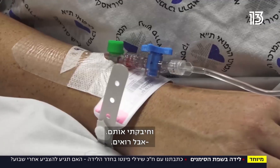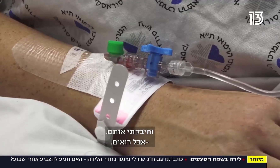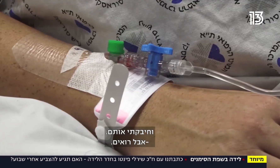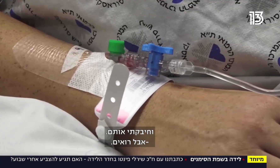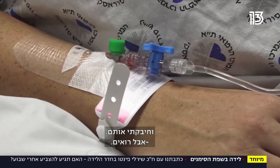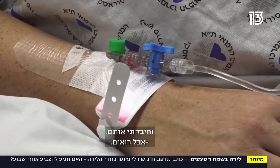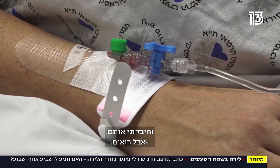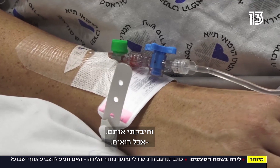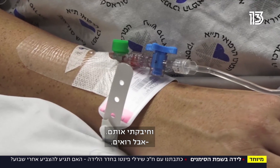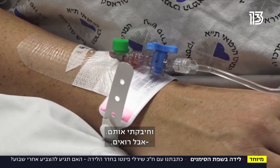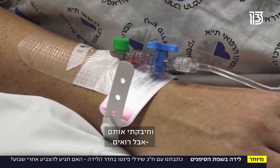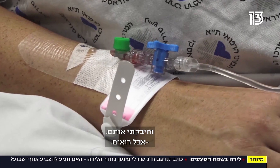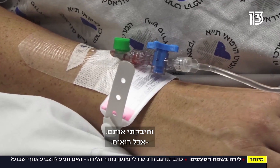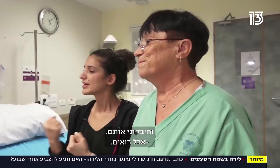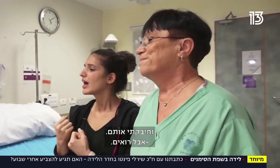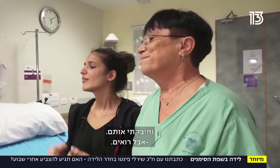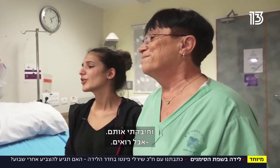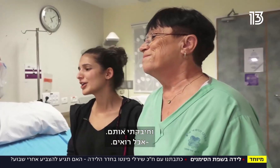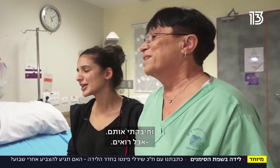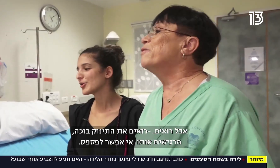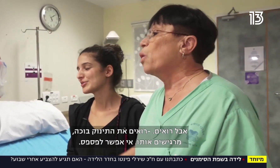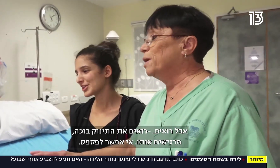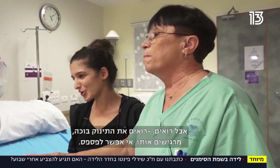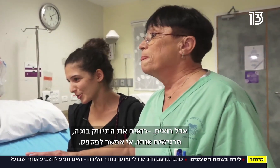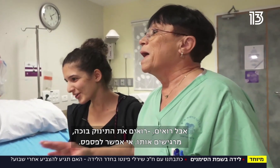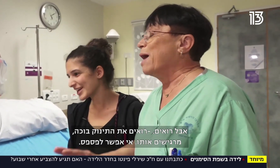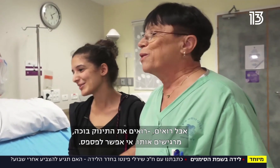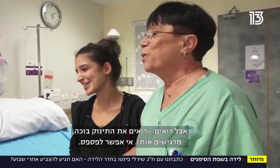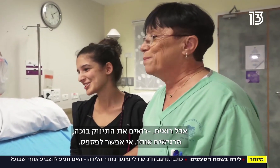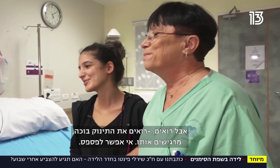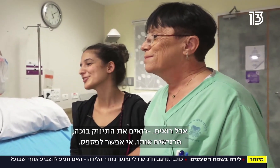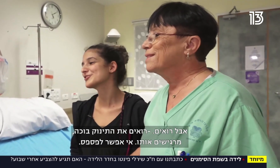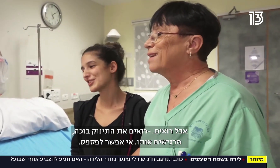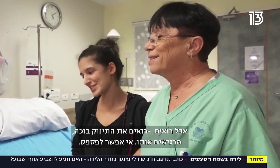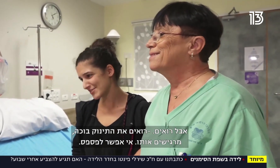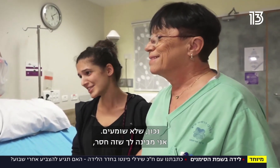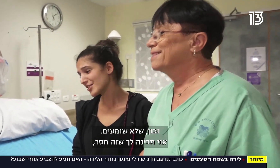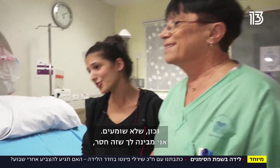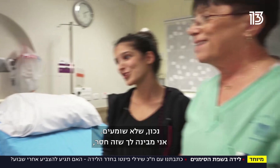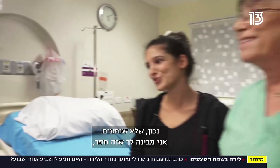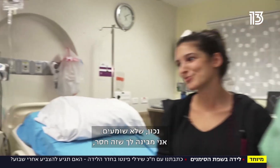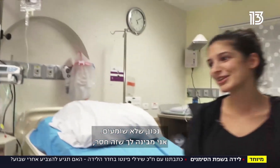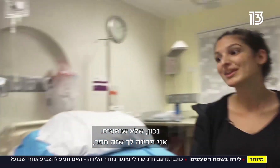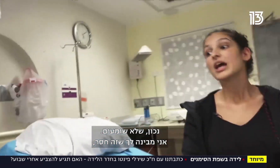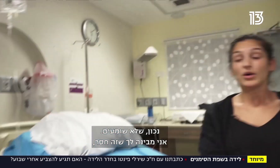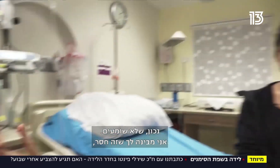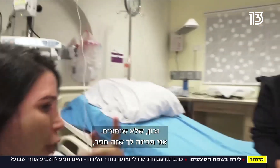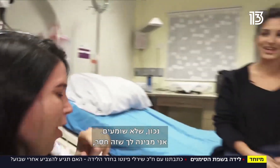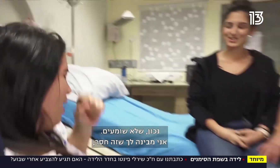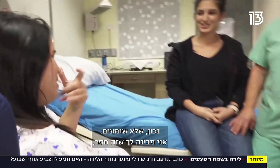כאילו, וחיבקתי אותם. אבל רואים, רואים את התינוק בוכה, מרגישים אותו, אי אפשר לפספס, נכון, שלא שומעים. אני מבינה לך שזה